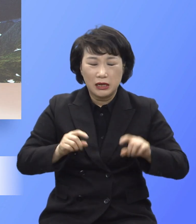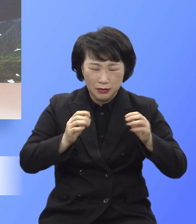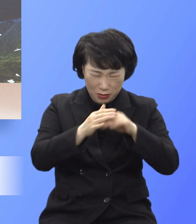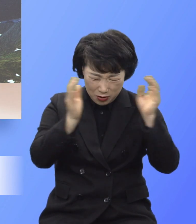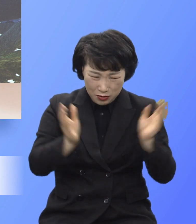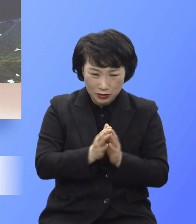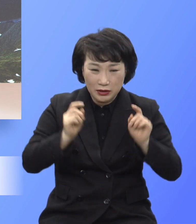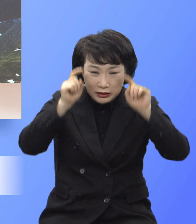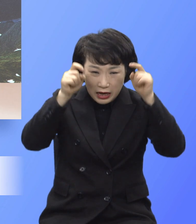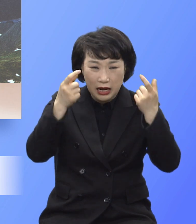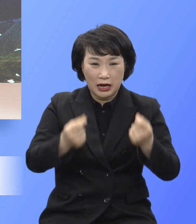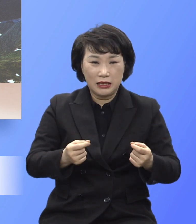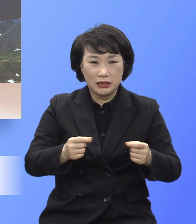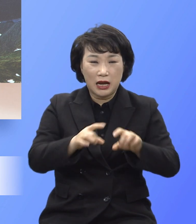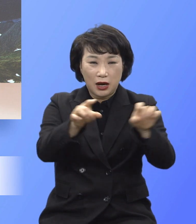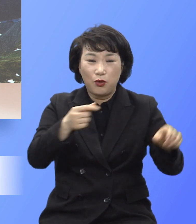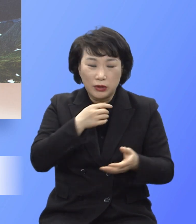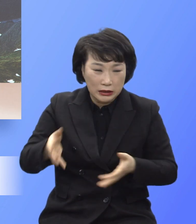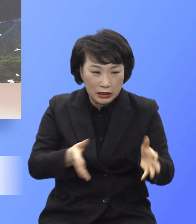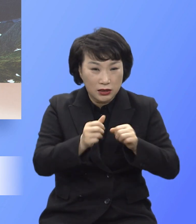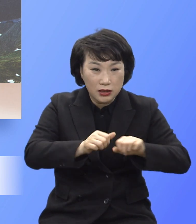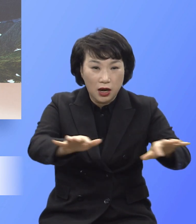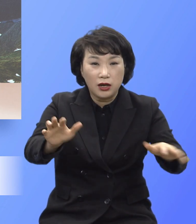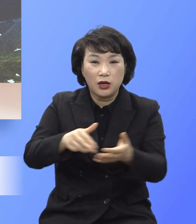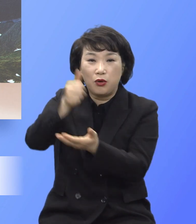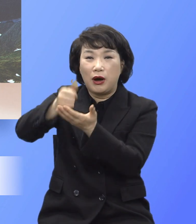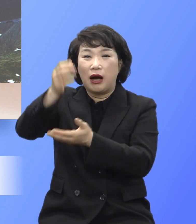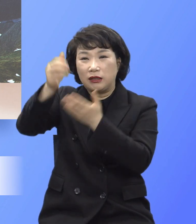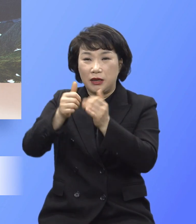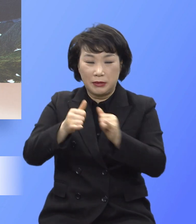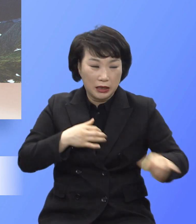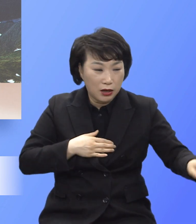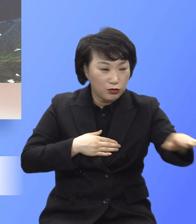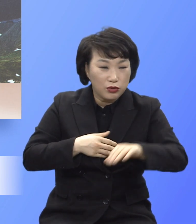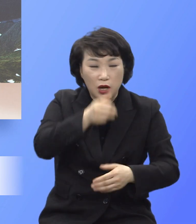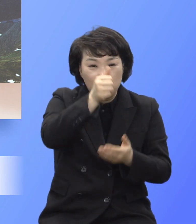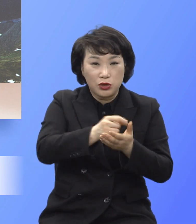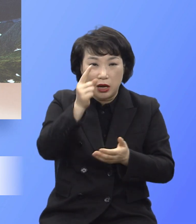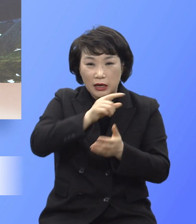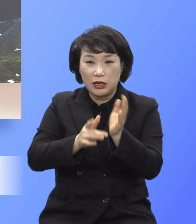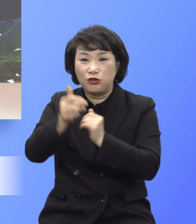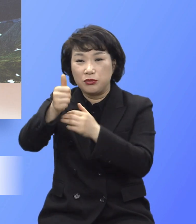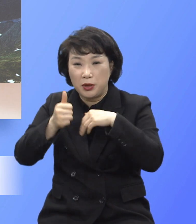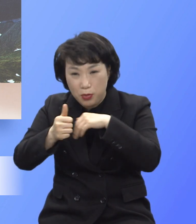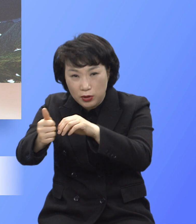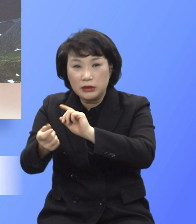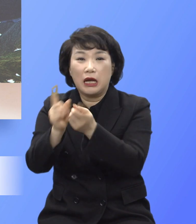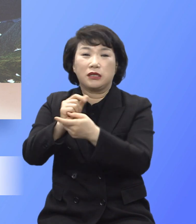갔거늘 여호와께서는 우리 무리의 죄악을 그에게 담당시키셨도다.